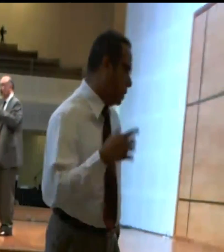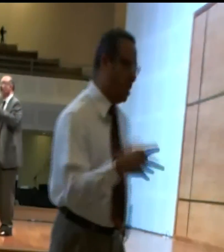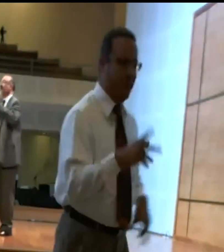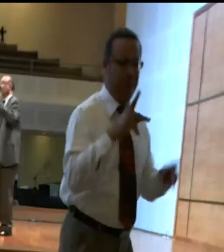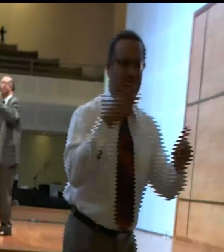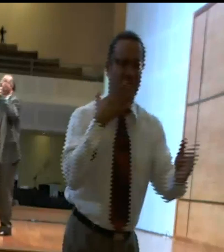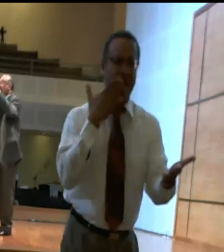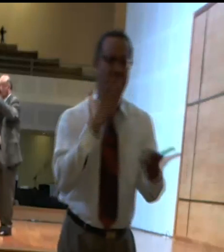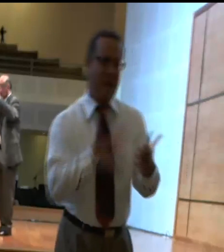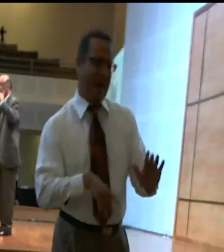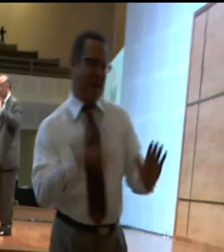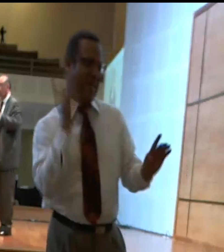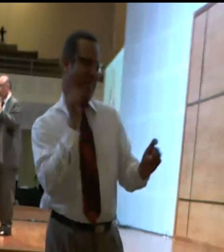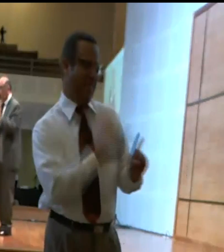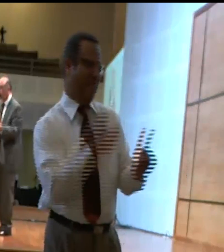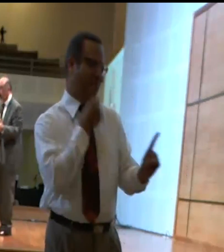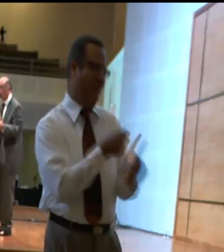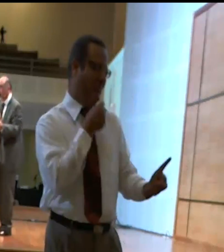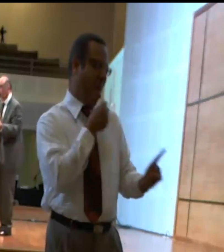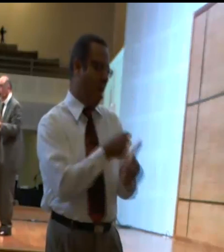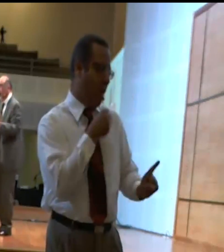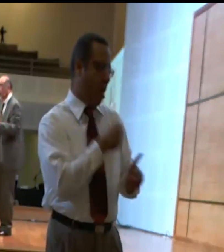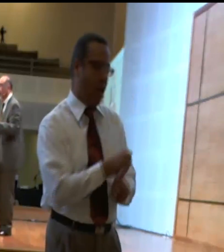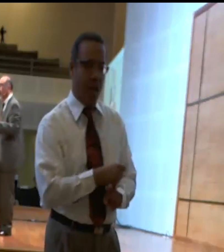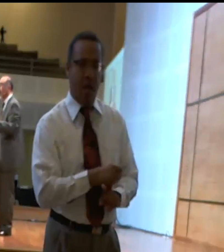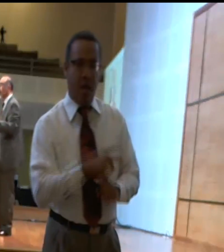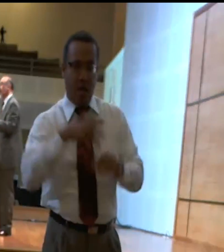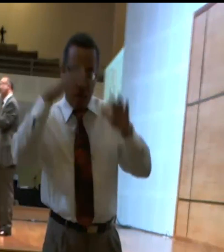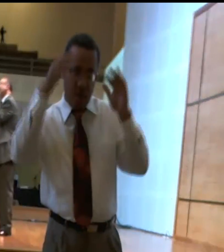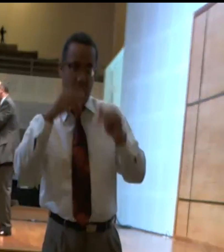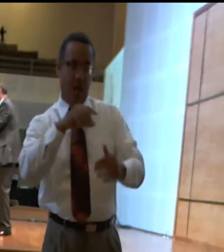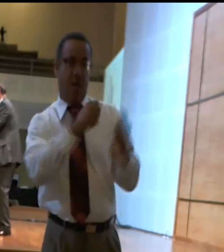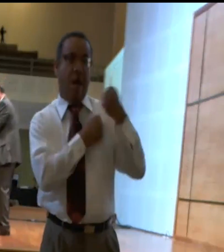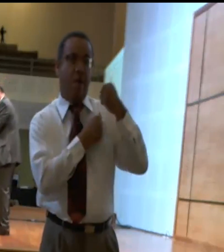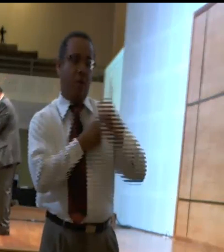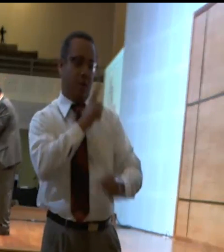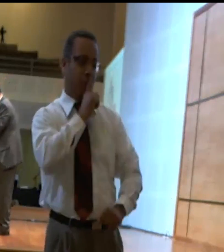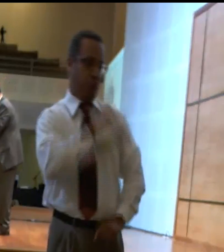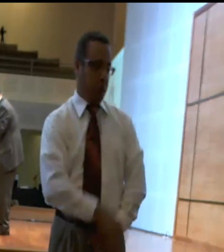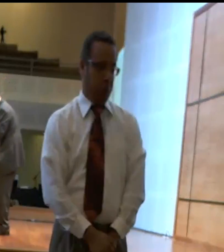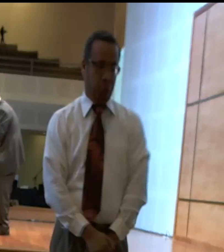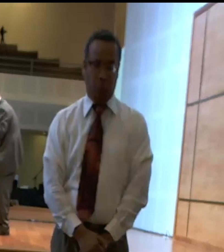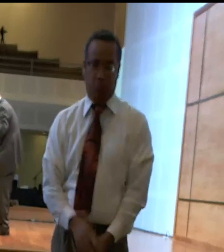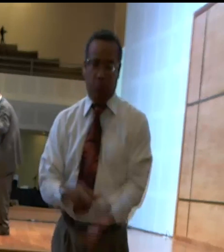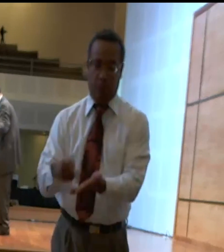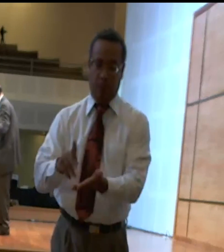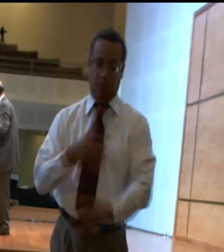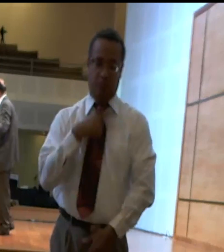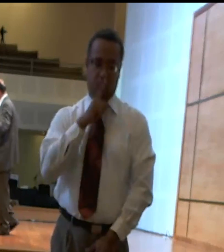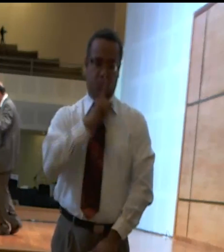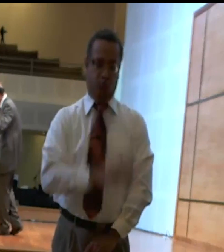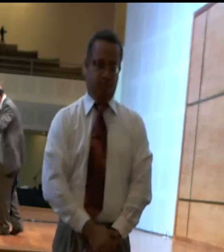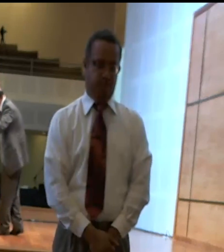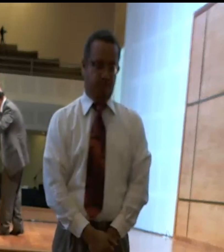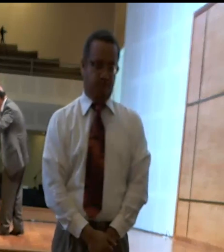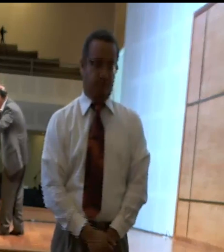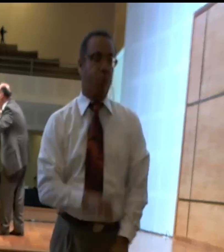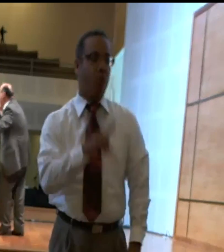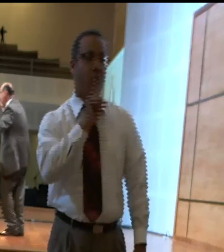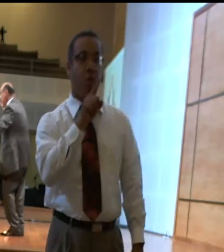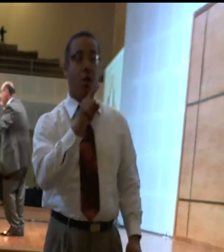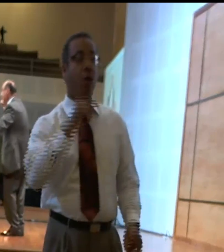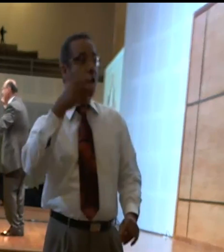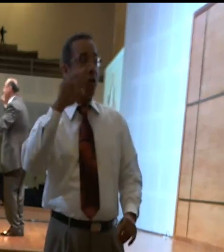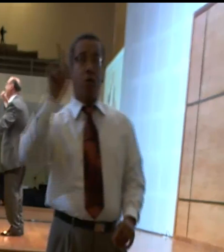La autoridad está supuesta a castigar al que hace el mal, pero la verdad es que no siempre es así. De manera que el